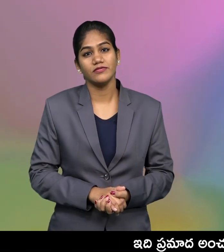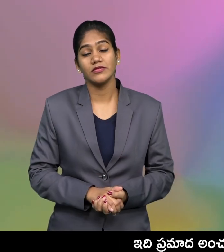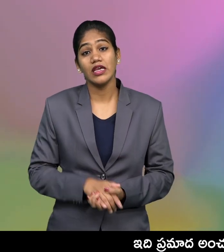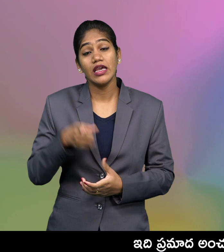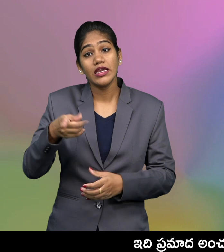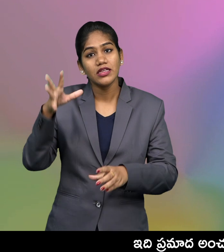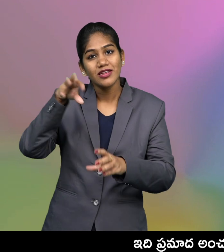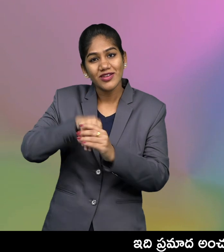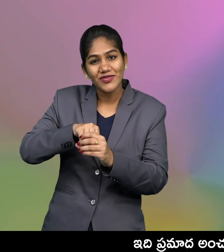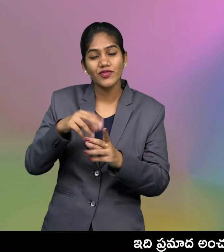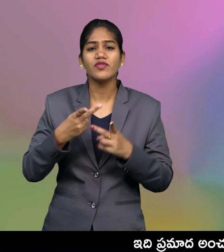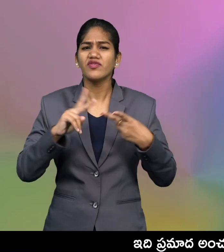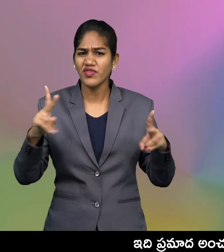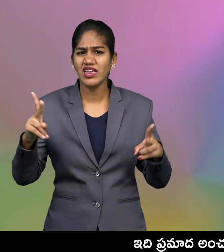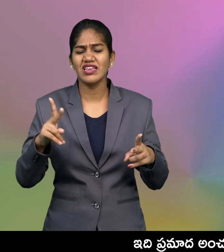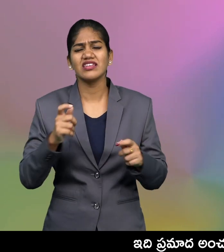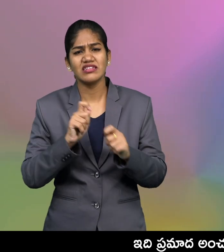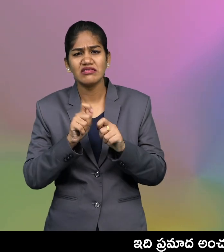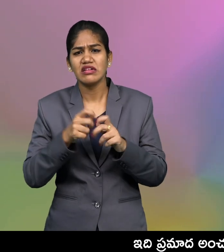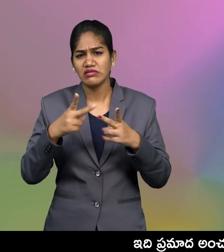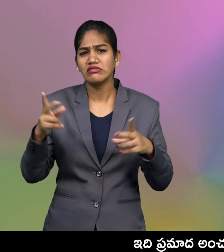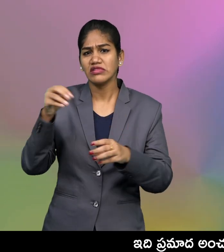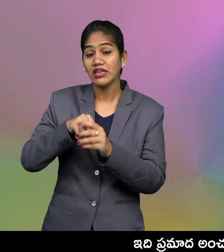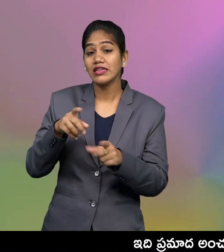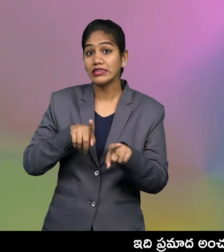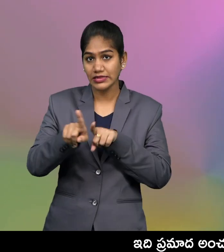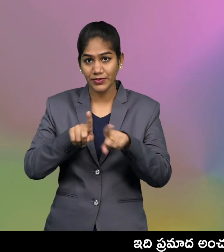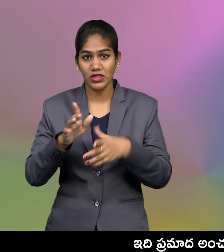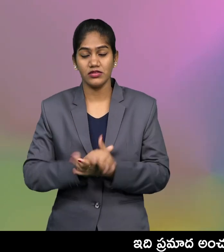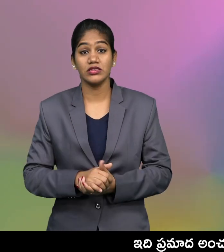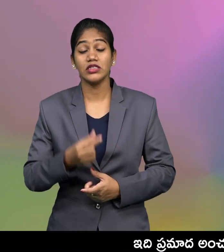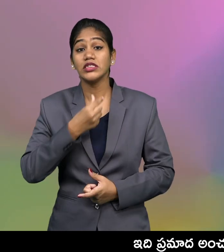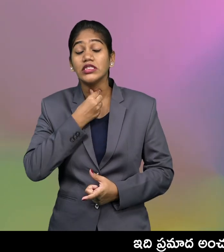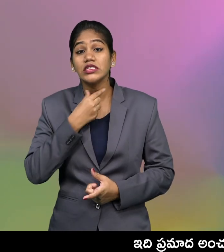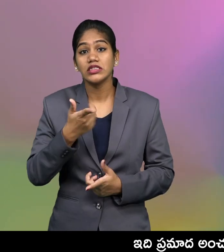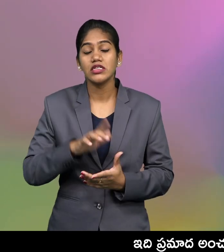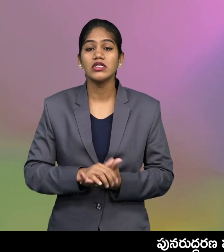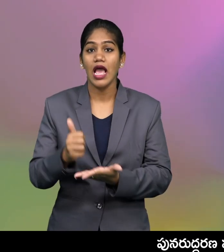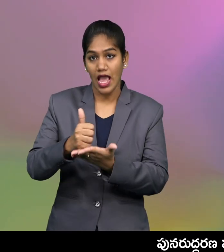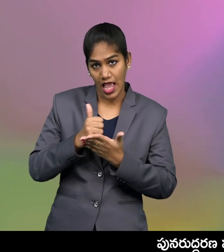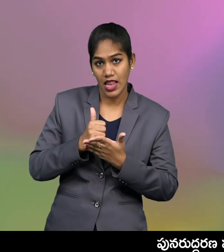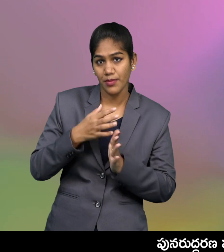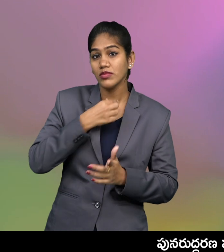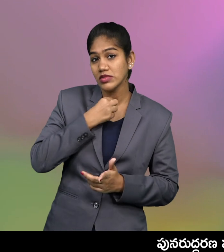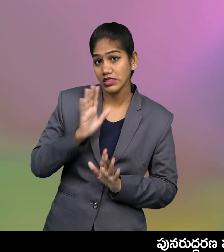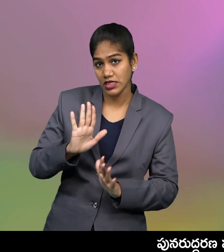ఇది ప్రమాద అంచనా, తగ్గించడం, సంసిద్ధత, ప్రతిస్పందన మరియు పునరుద్ధరణ వంటి